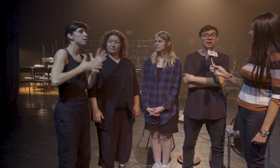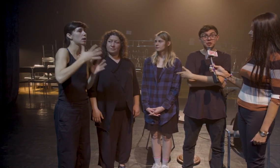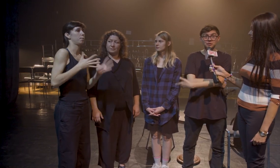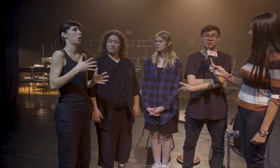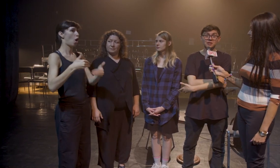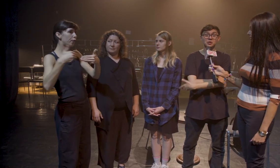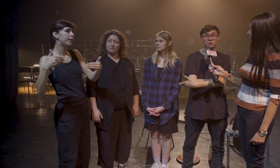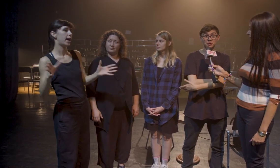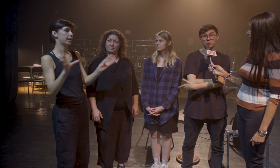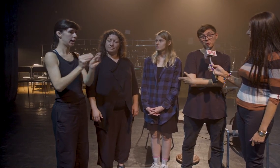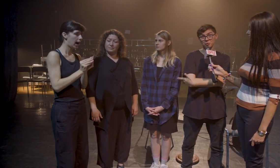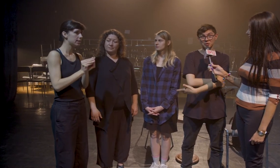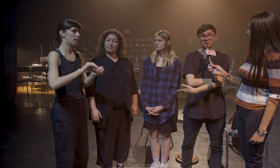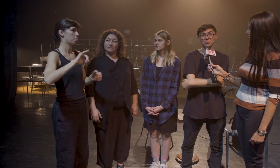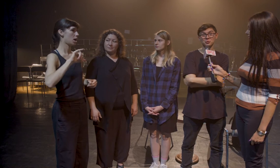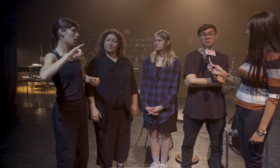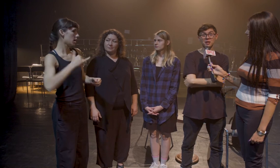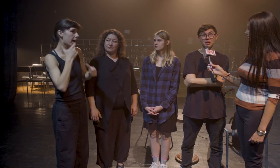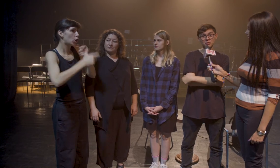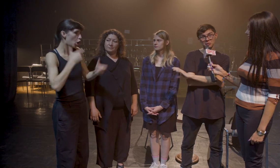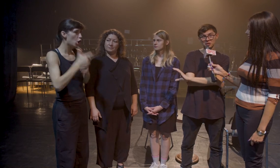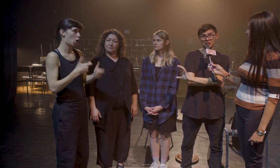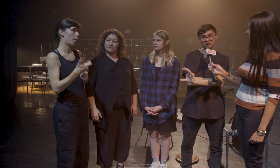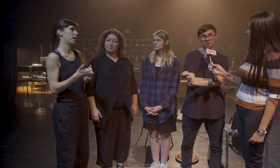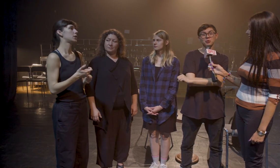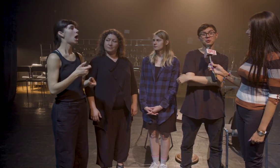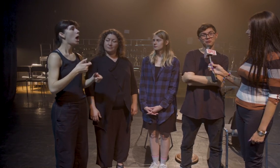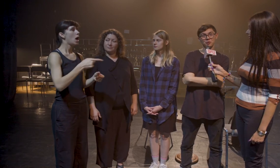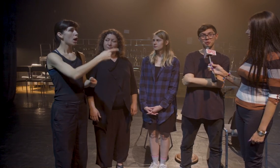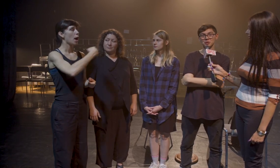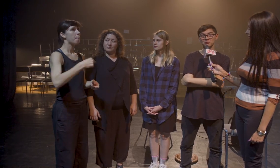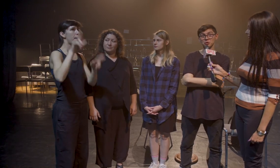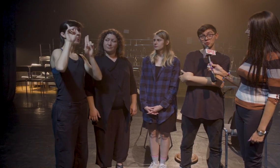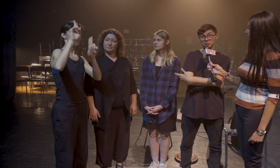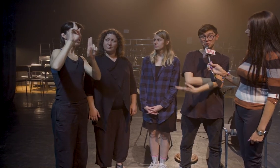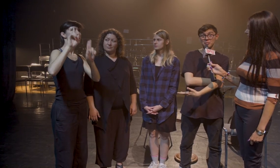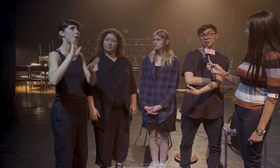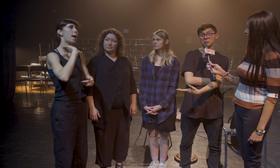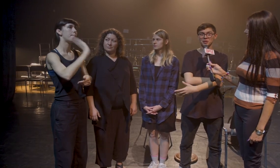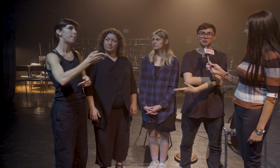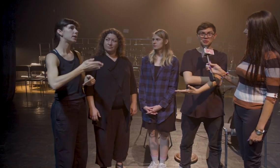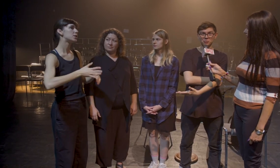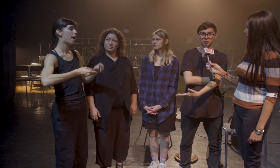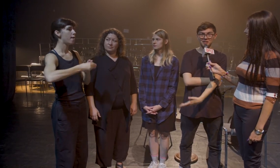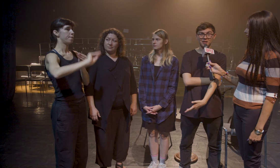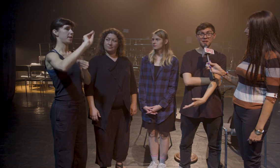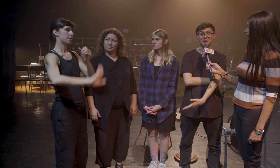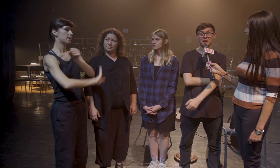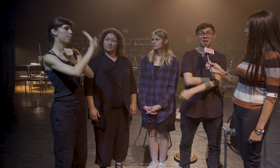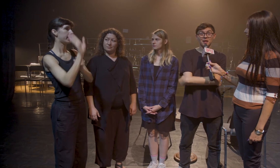też w internecie, na Facebooku i na YouTubie. Są tam też takie krótkie formy, które stworzyliśmy w czasie pandemii, kiedy wszystko było zdalne. No